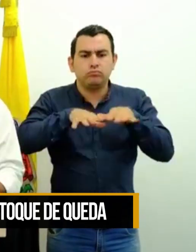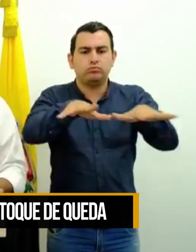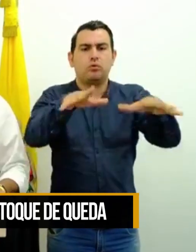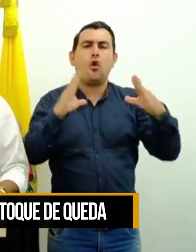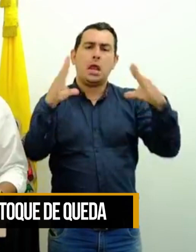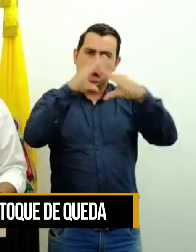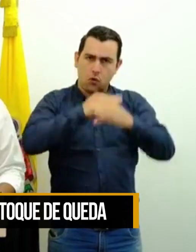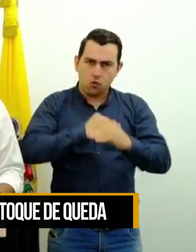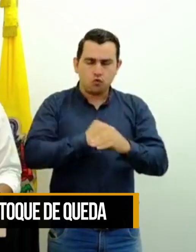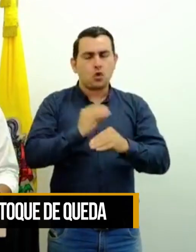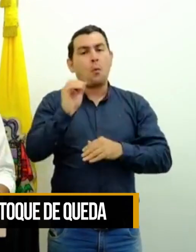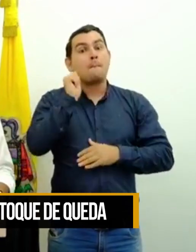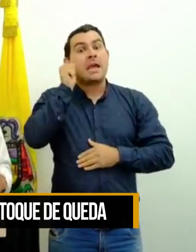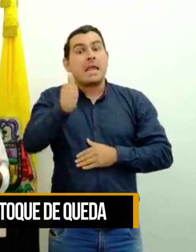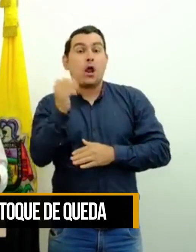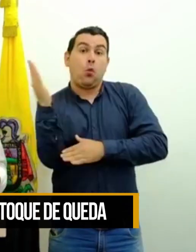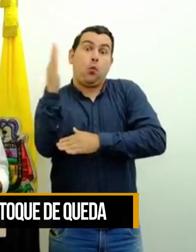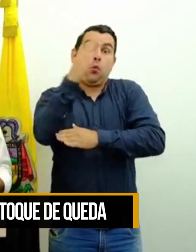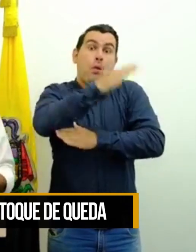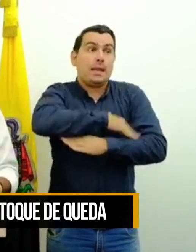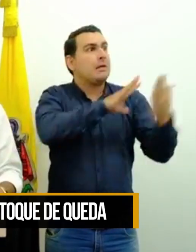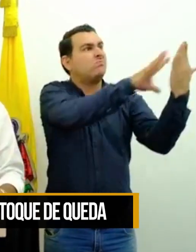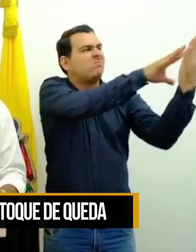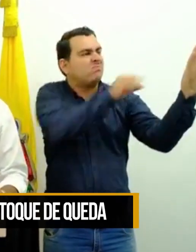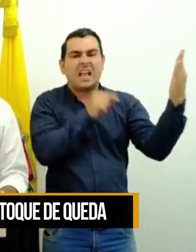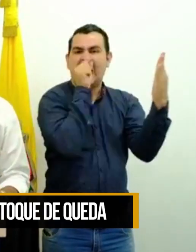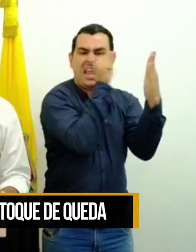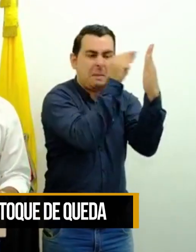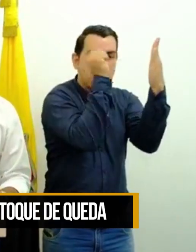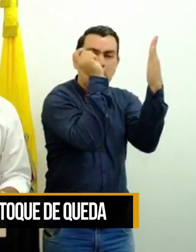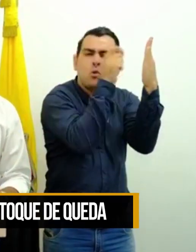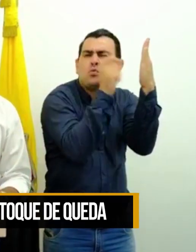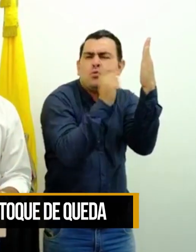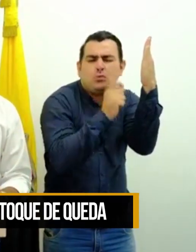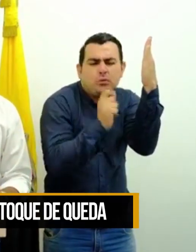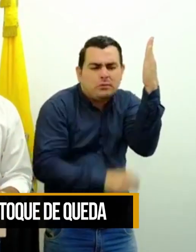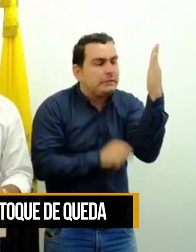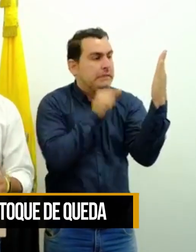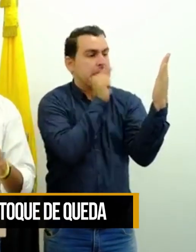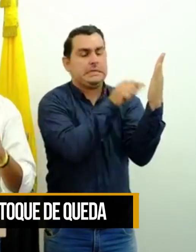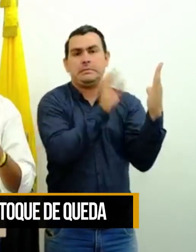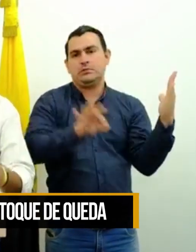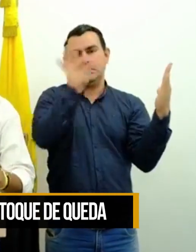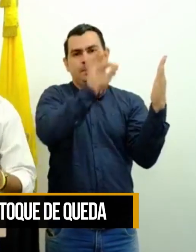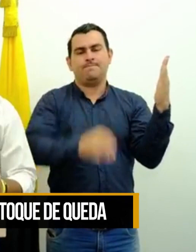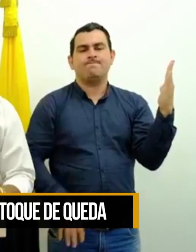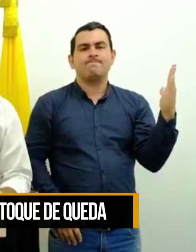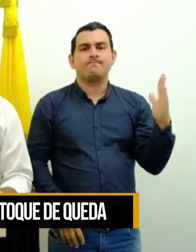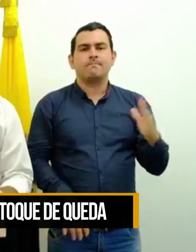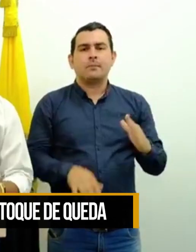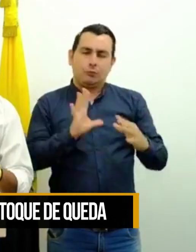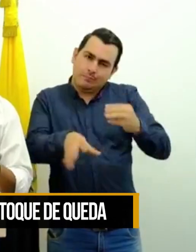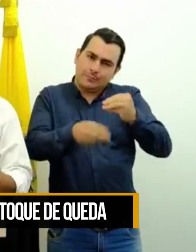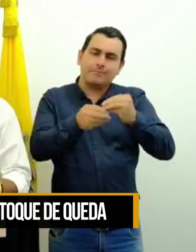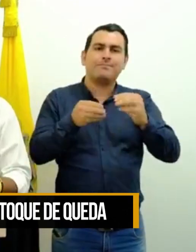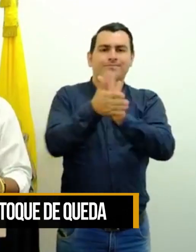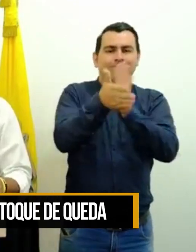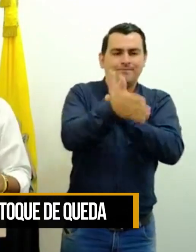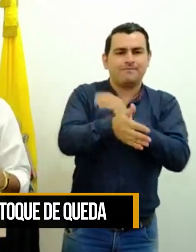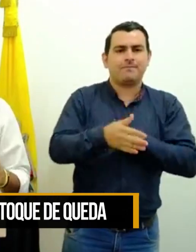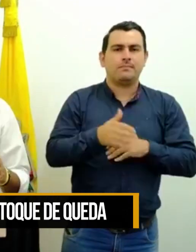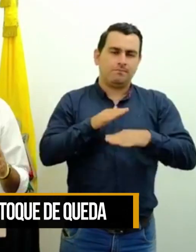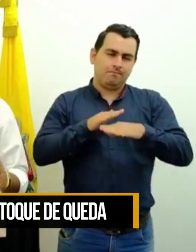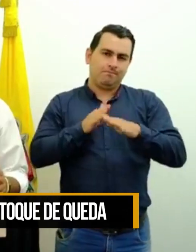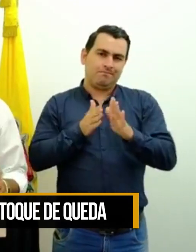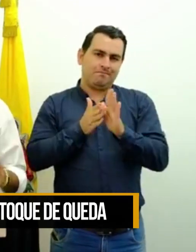noche y mañana todo el día en los medios de comunicación. Pero me adelanto algunas cosas porque sé que